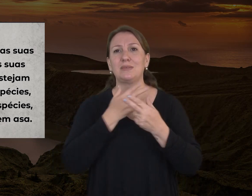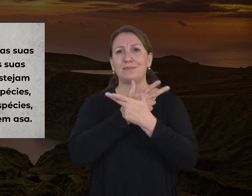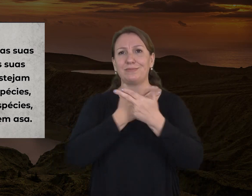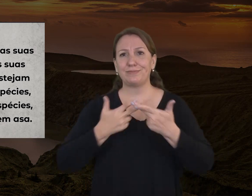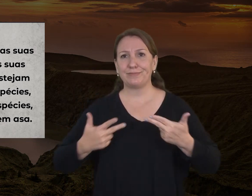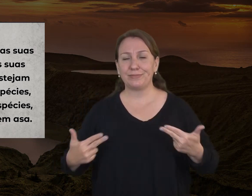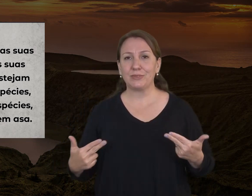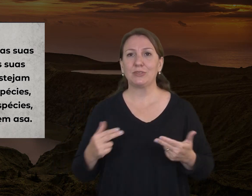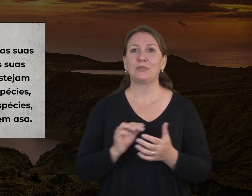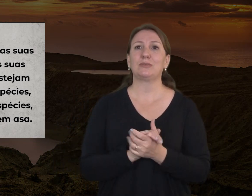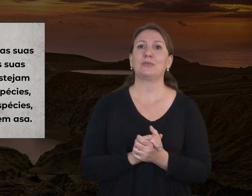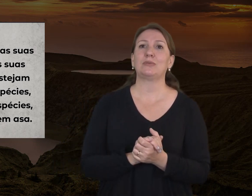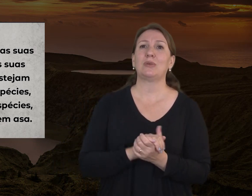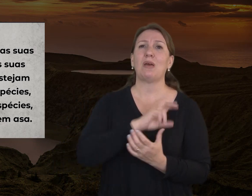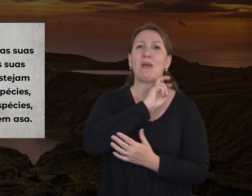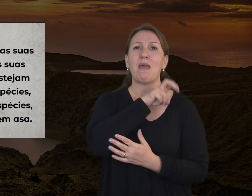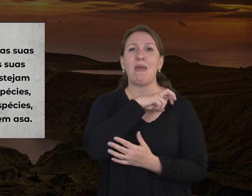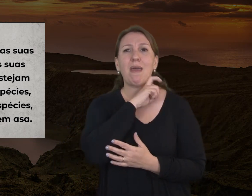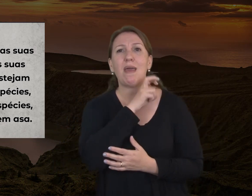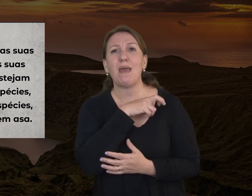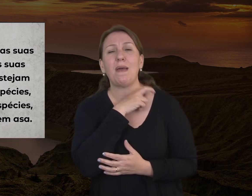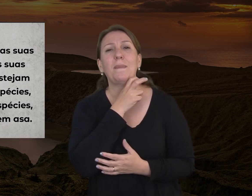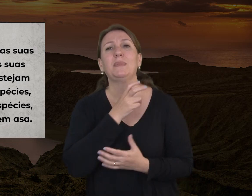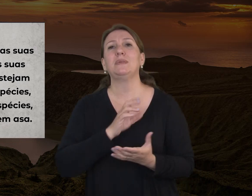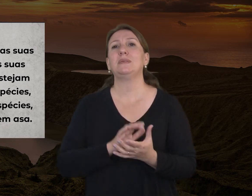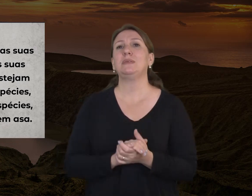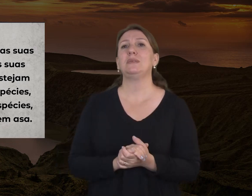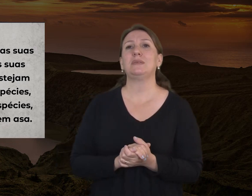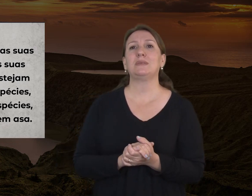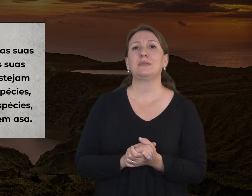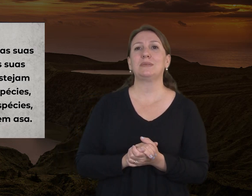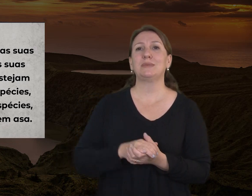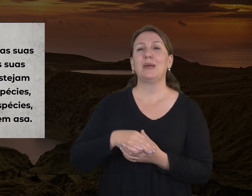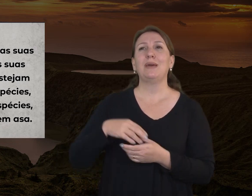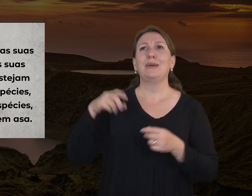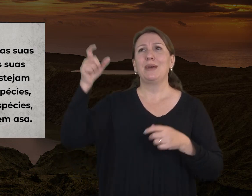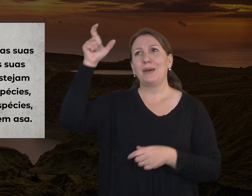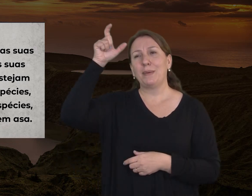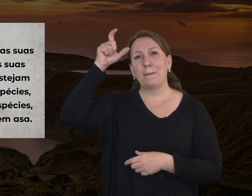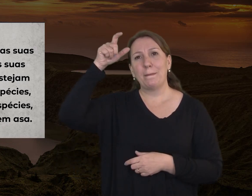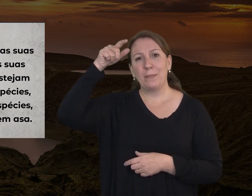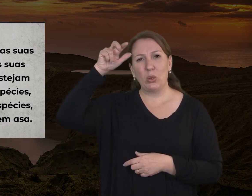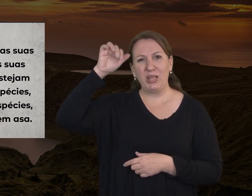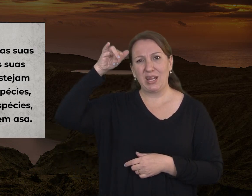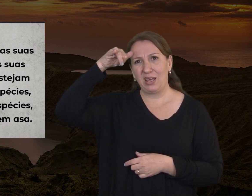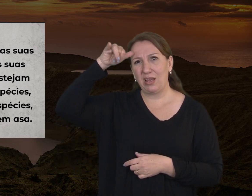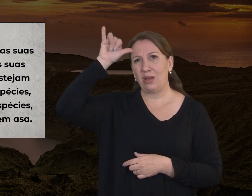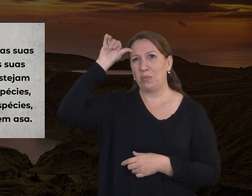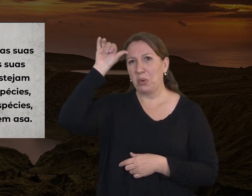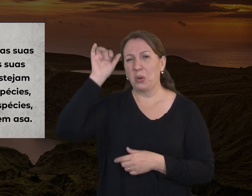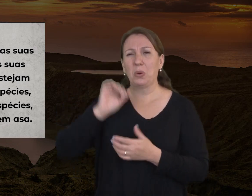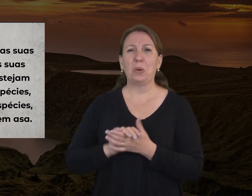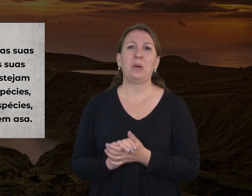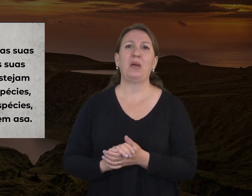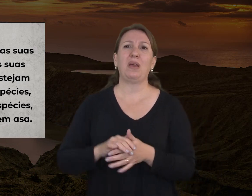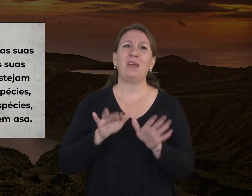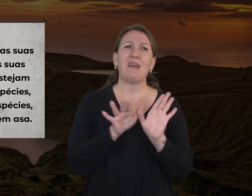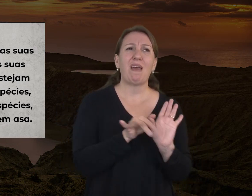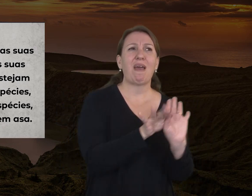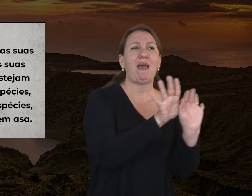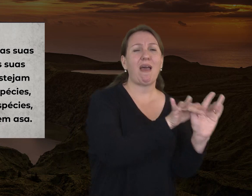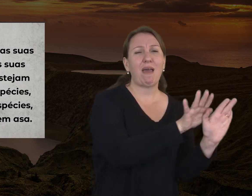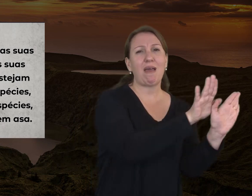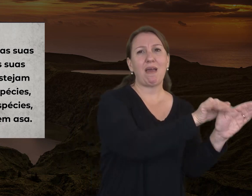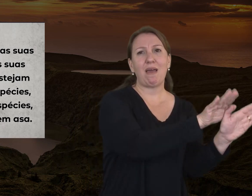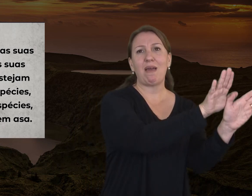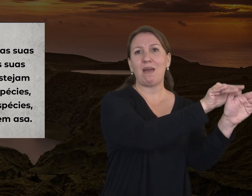espécies, todos os répteis que rastejam sobre a terra, segundo as suas espécies, todas as aves, segundo as suas espécies,